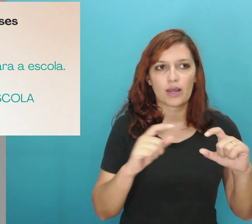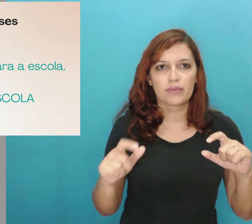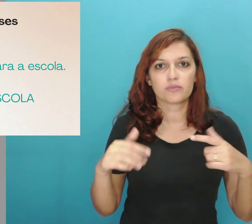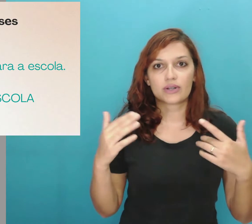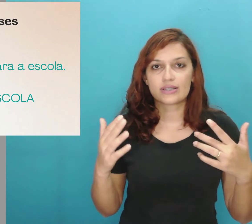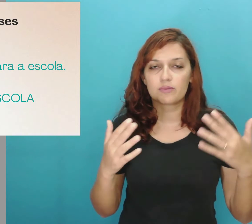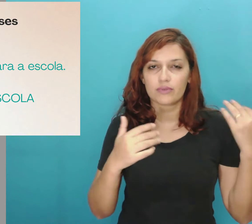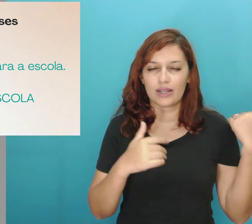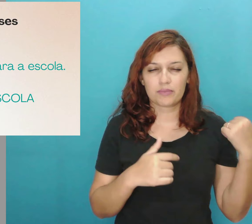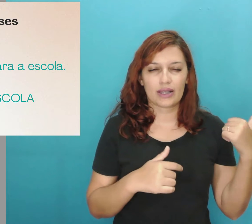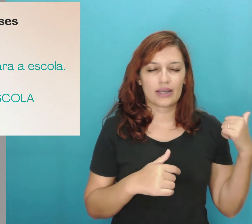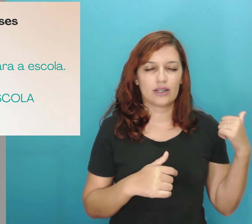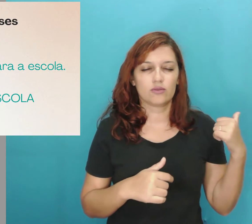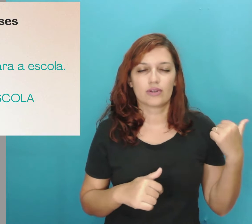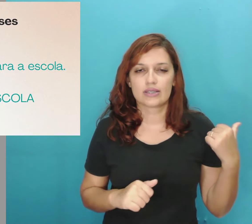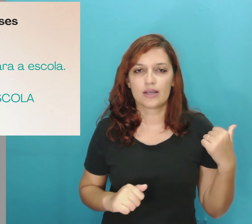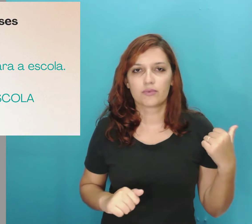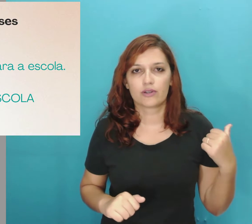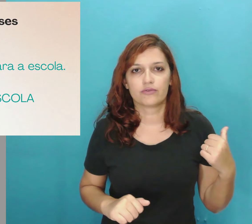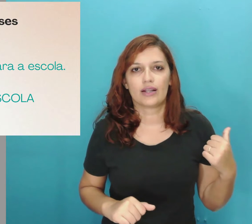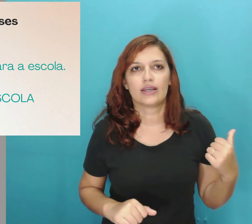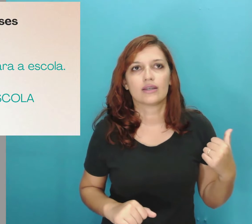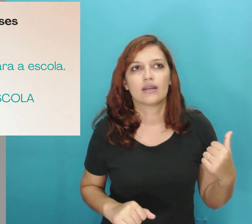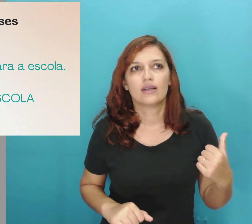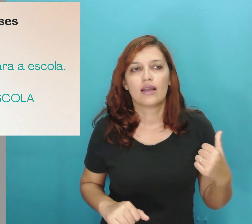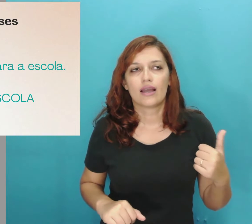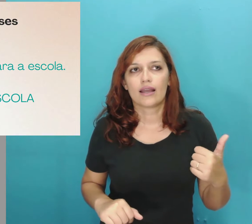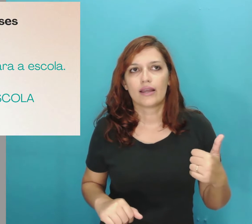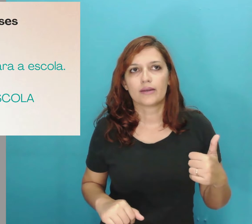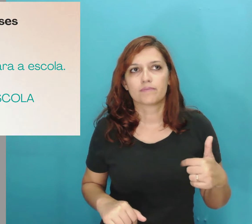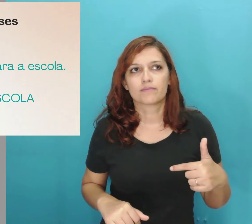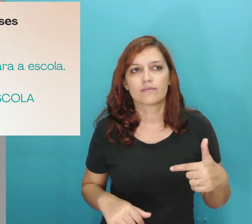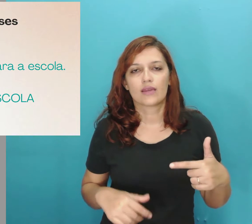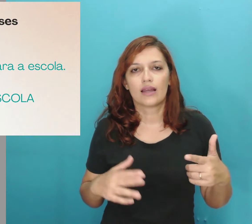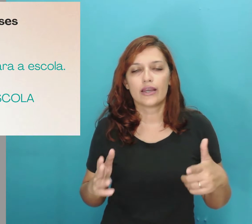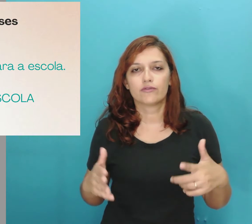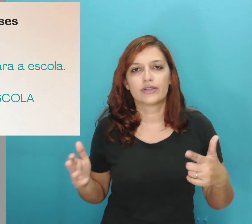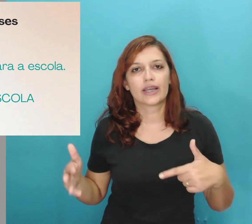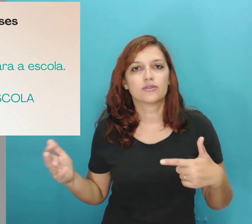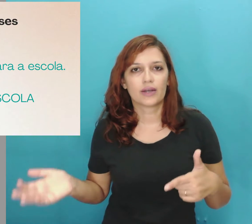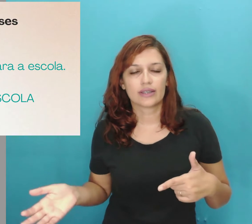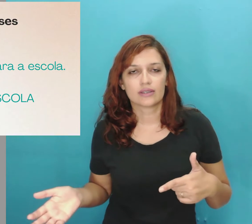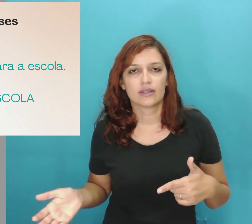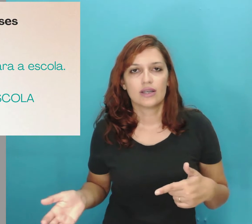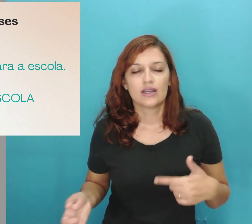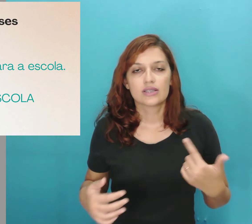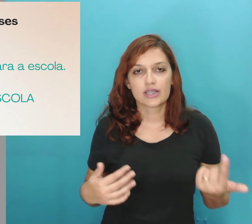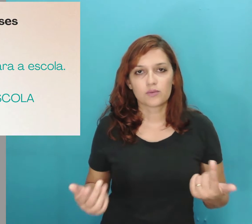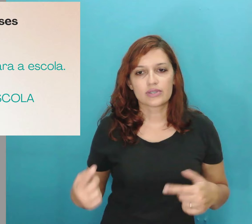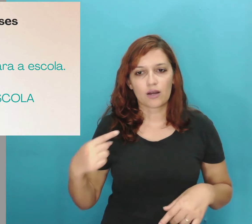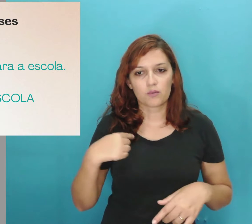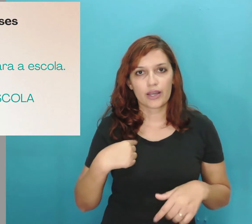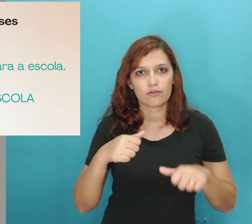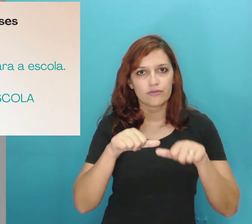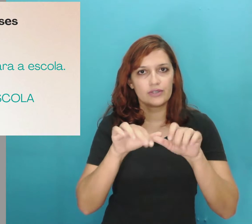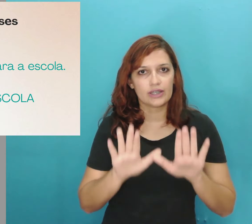repete. Por exemplo, lembra daquele outro exemplo que eu falei? Eu fiquei doente? Se eu usar o eu